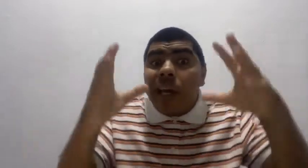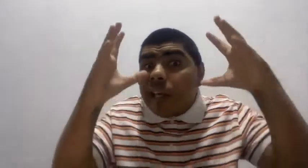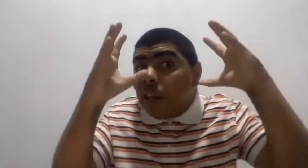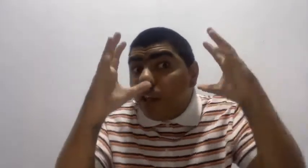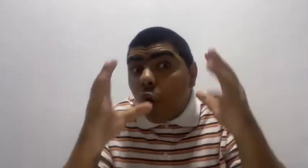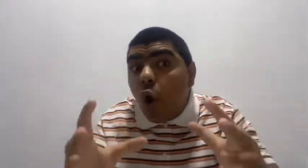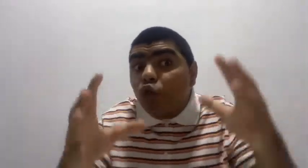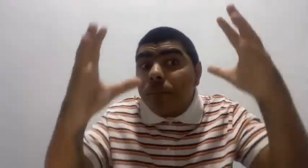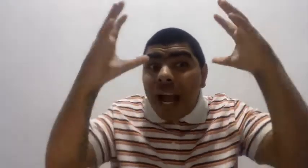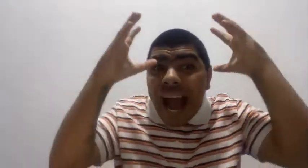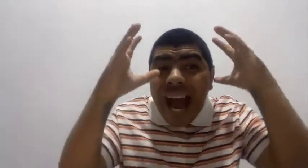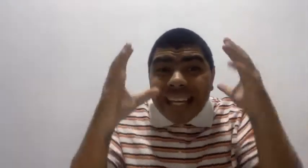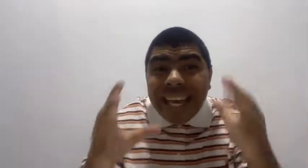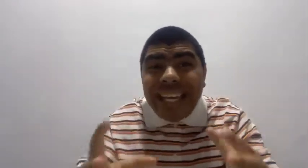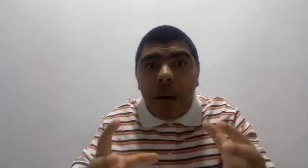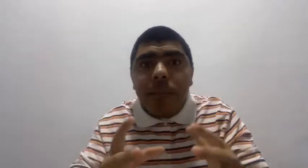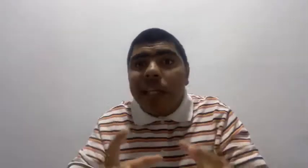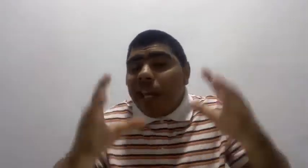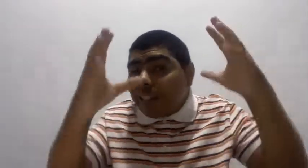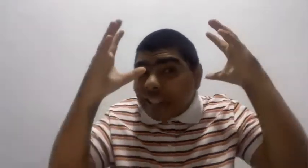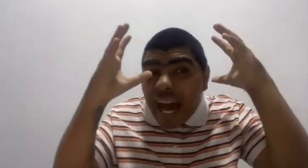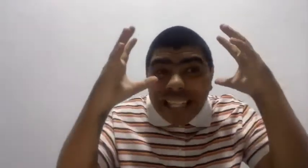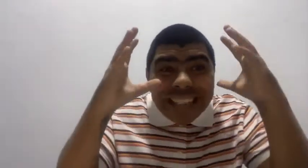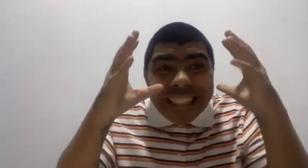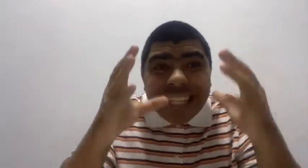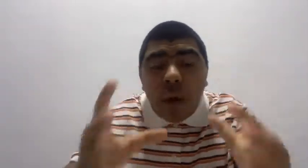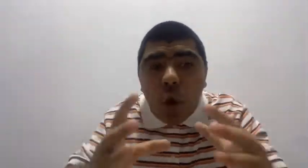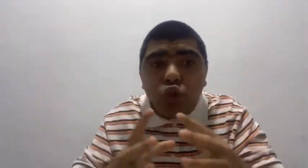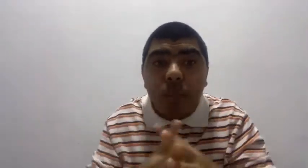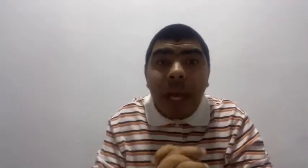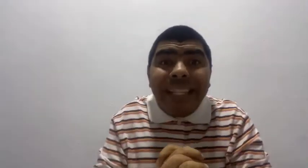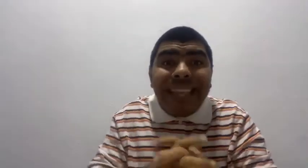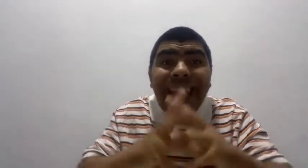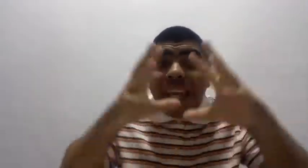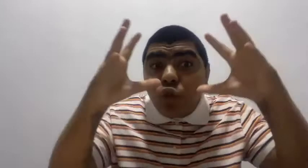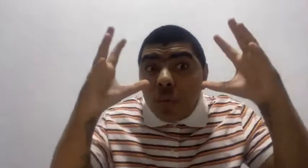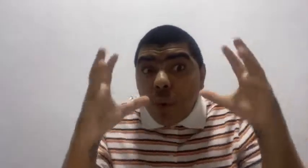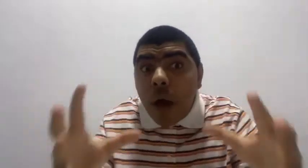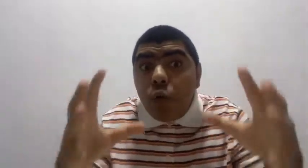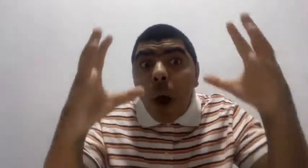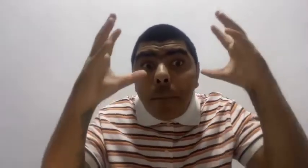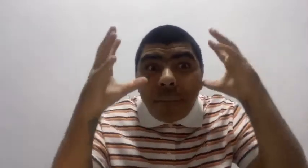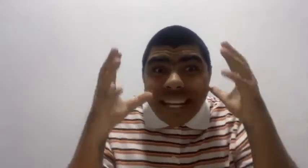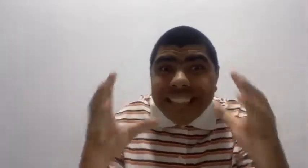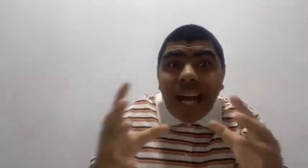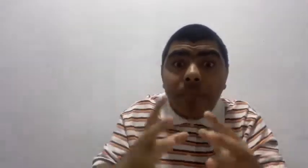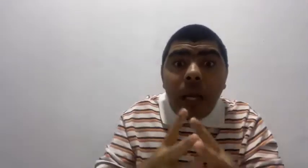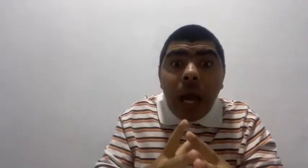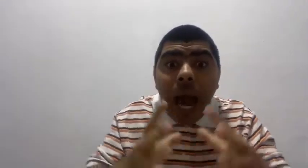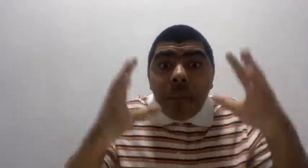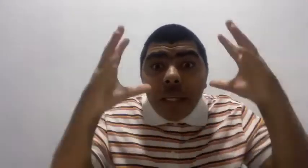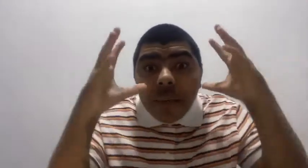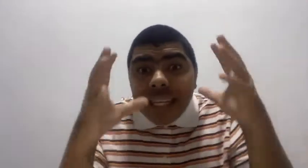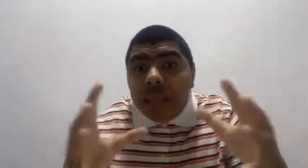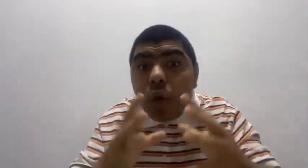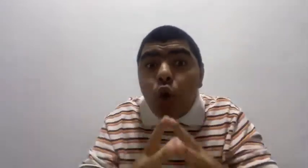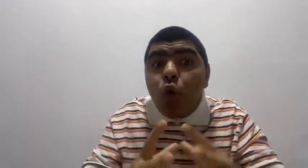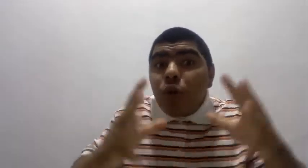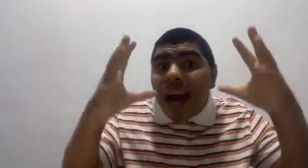y Dios anhela y está deseoso de que su pueblo aprenda a vivir una